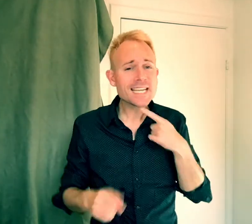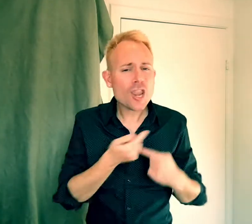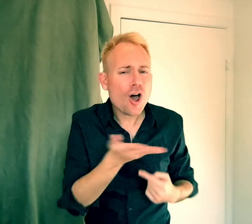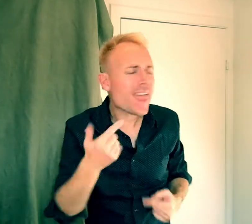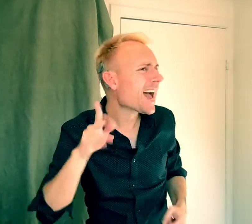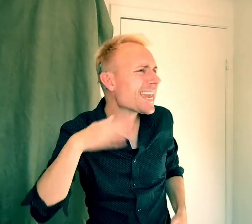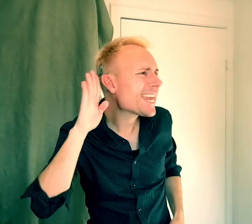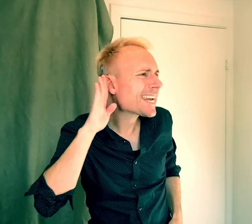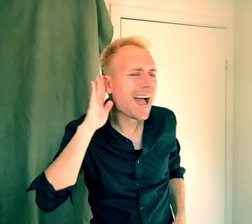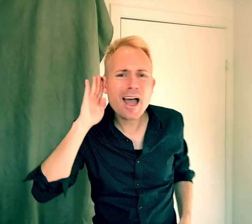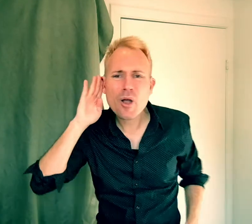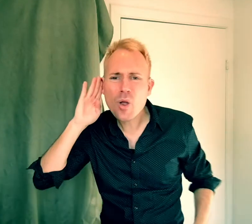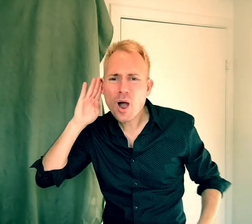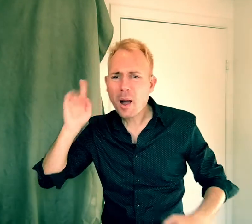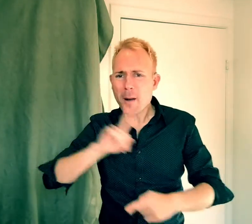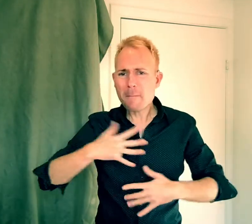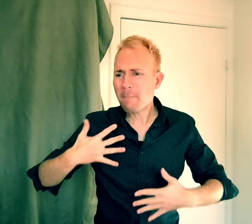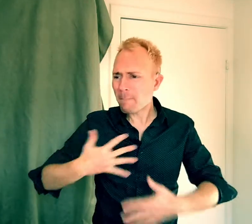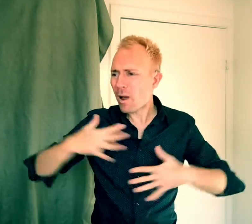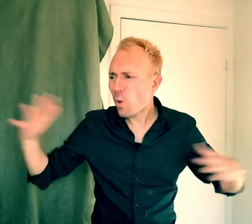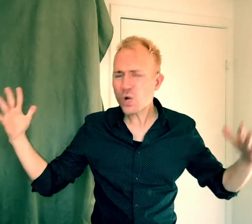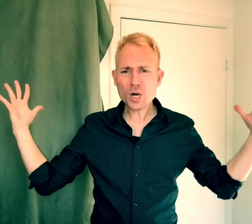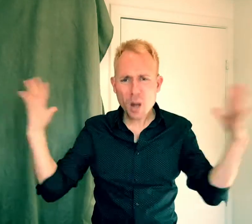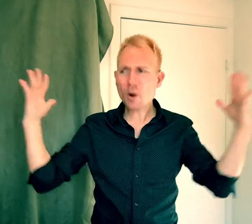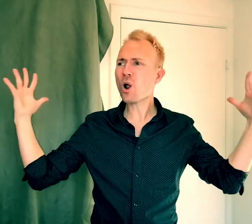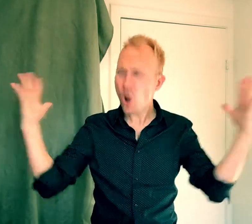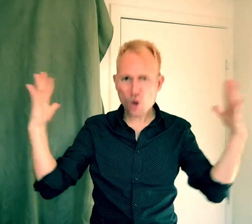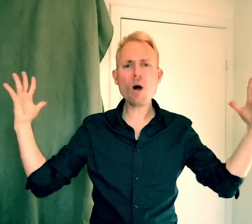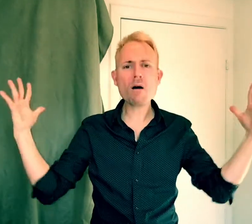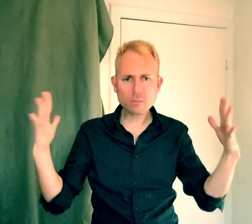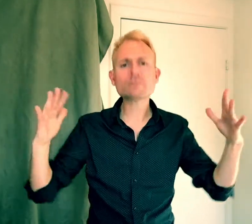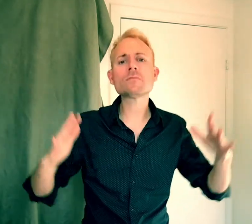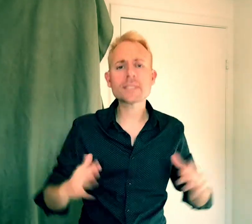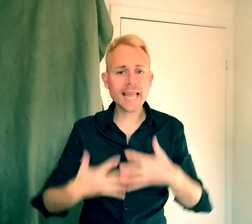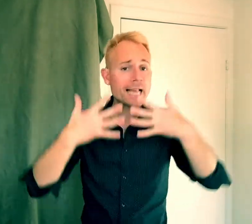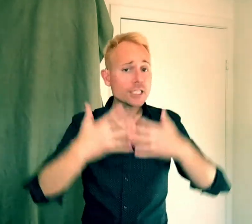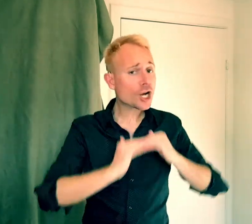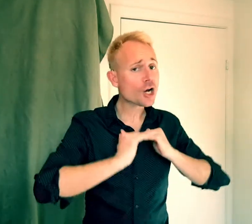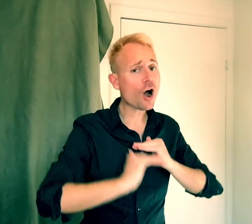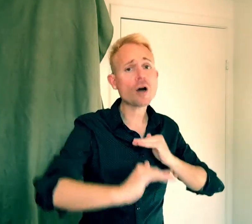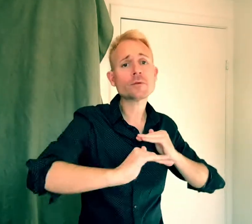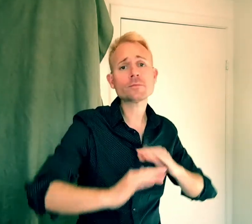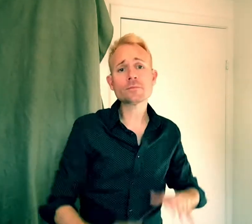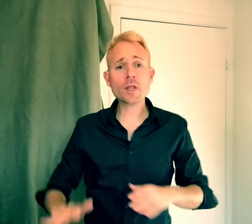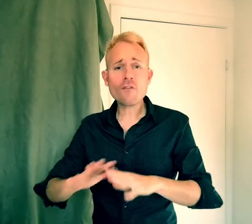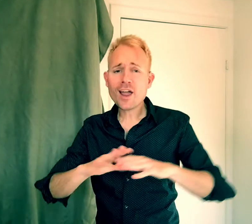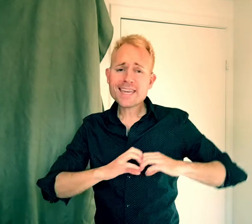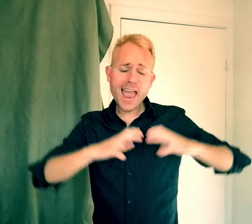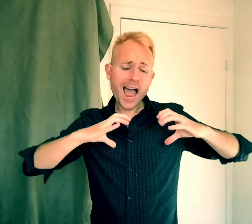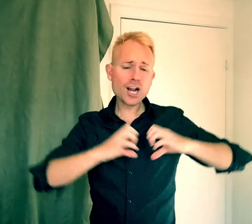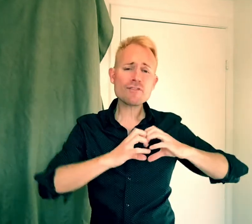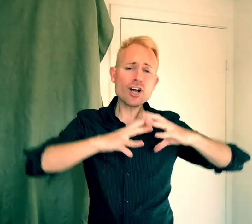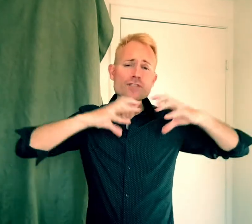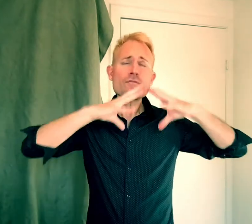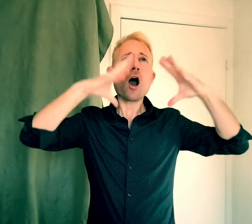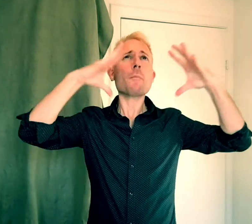noget, jeg ikke kan høre. Mens rødmen kører. Hvordan er det, venter på hjertet? Skuld mig op og